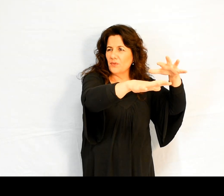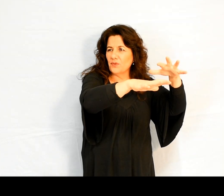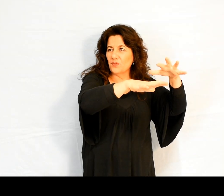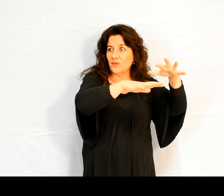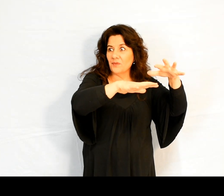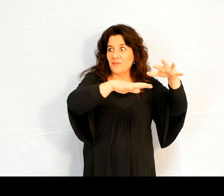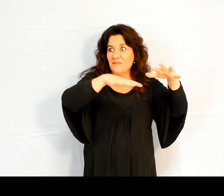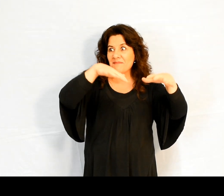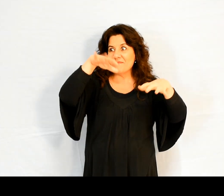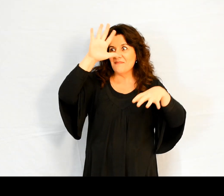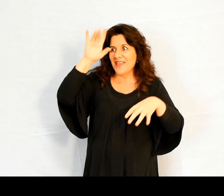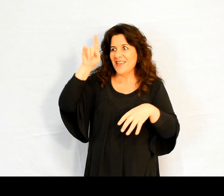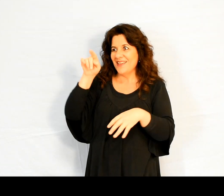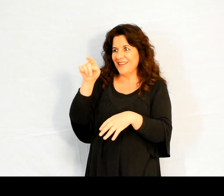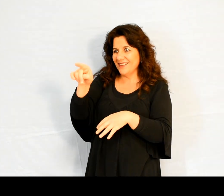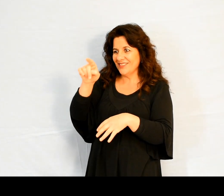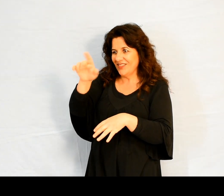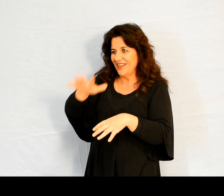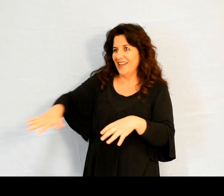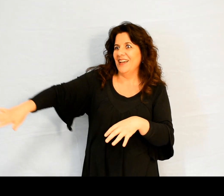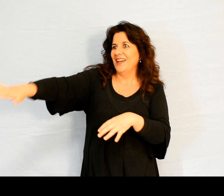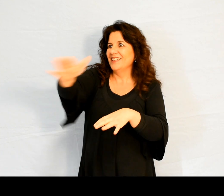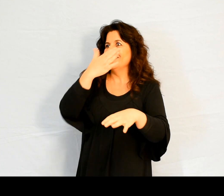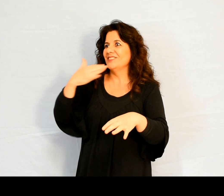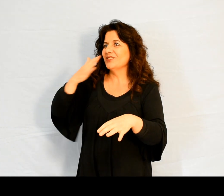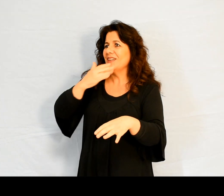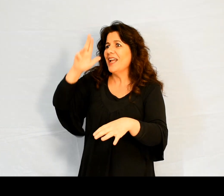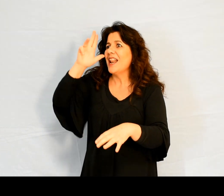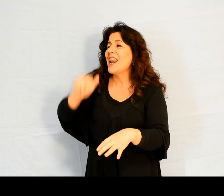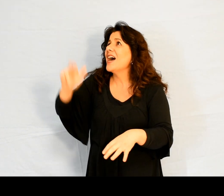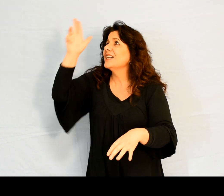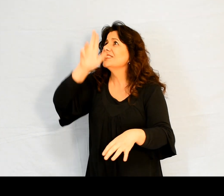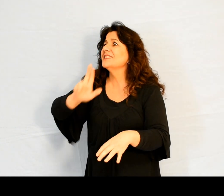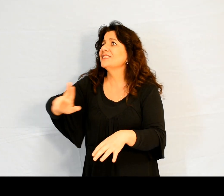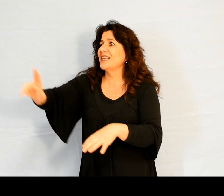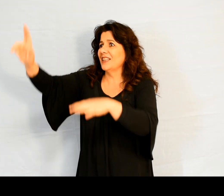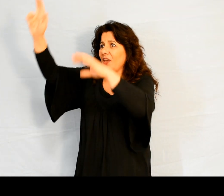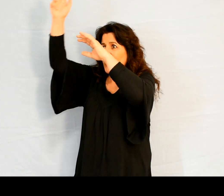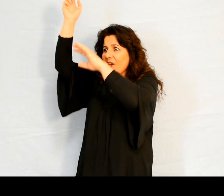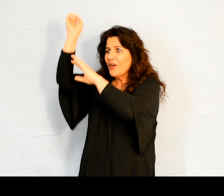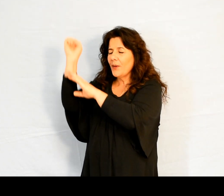Mais sur toi se lève le Seigneur, sur toi sa gloire apparaît.